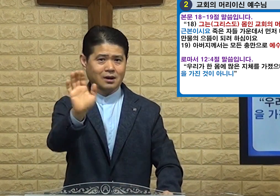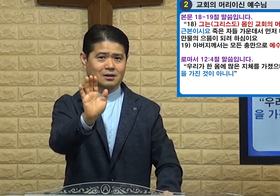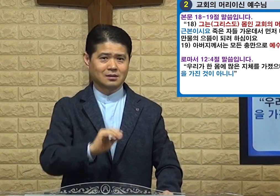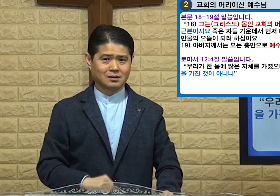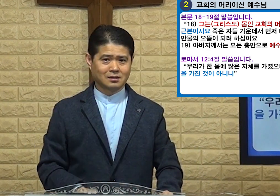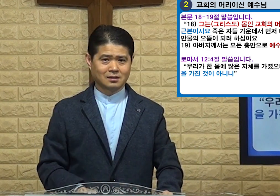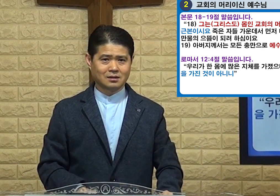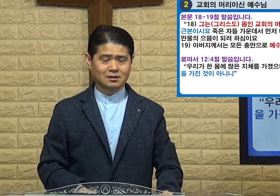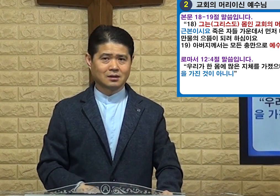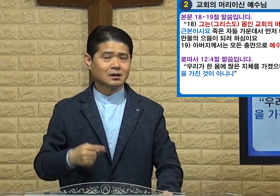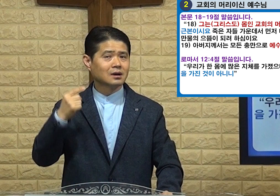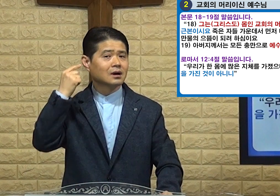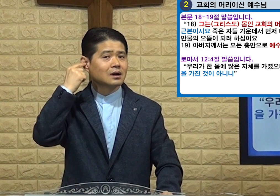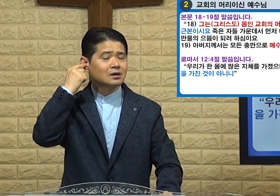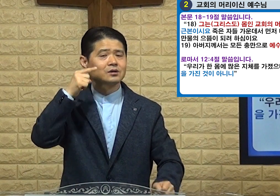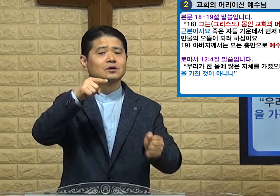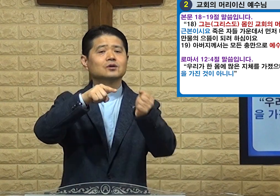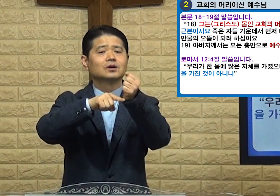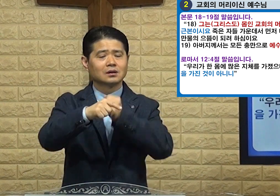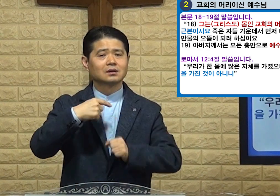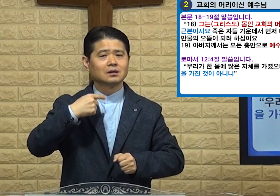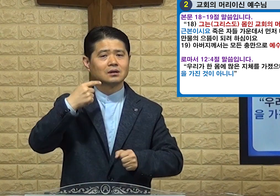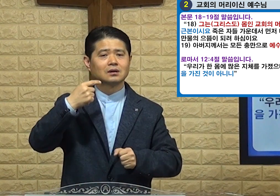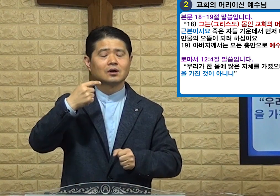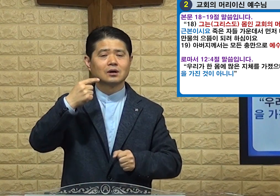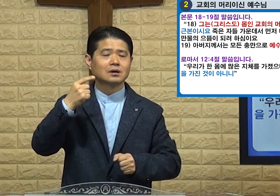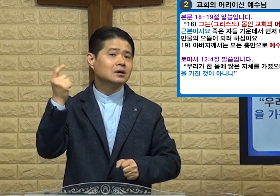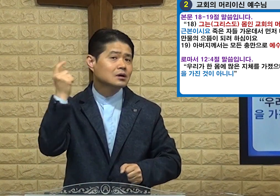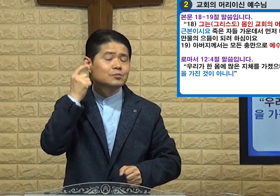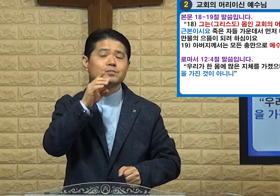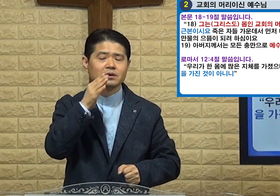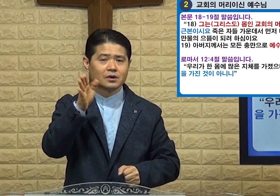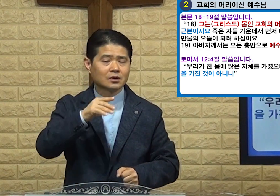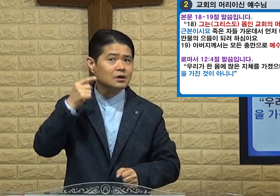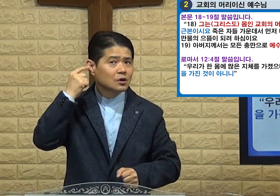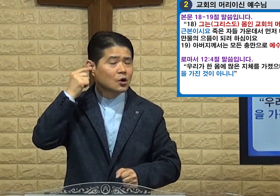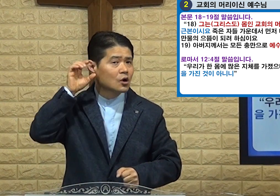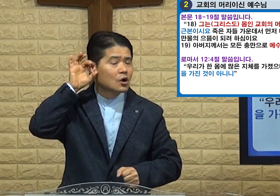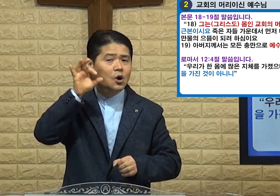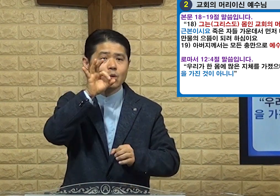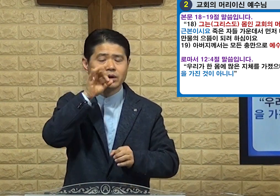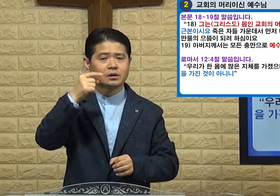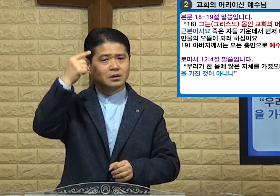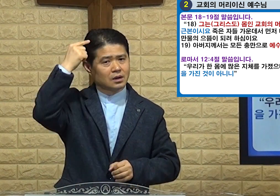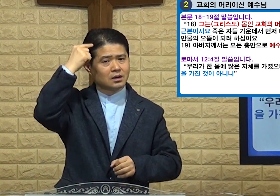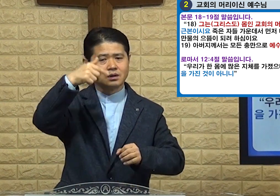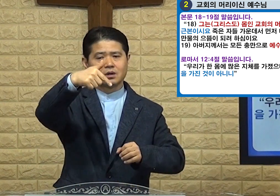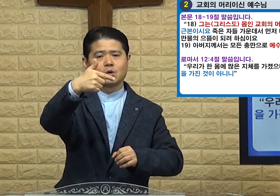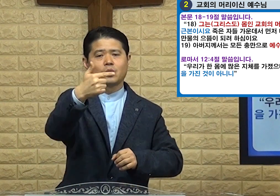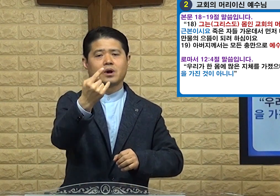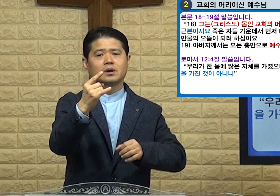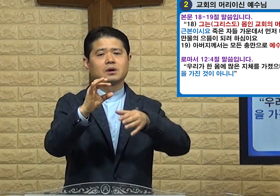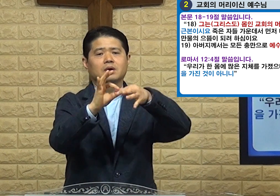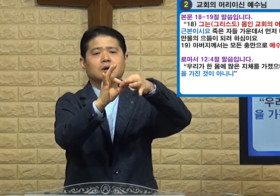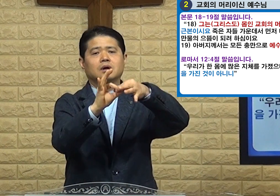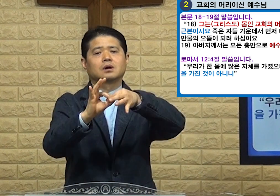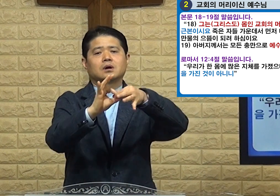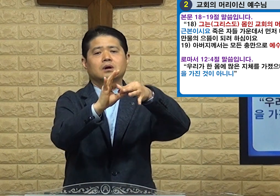없는 처지지 않습니까? 그렇지만 그 귀의 의미란 우리가 비록 듣지 못하지만 이